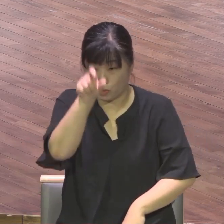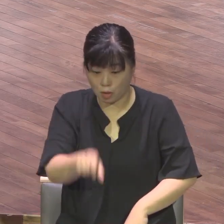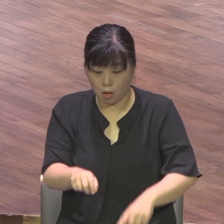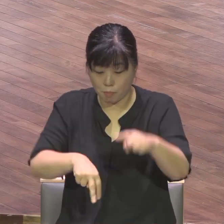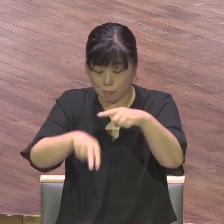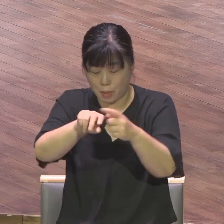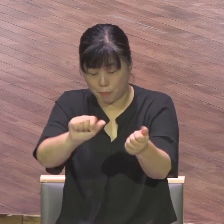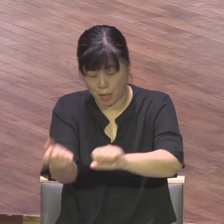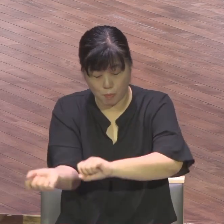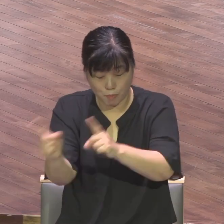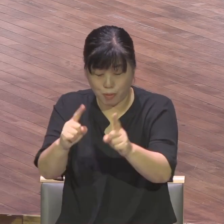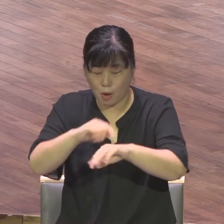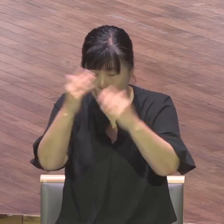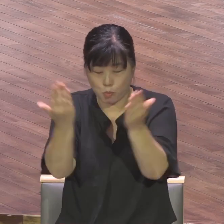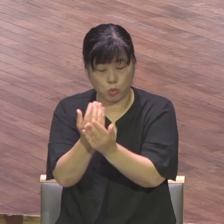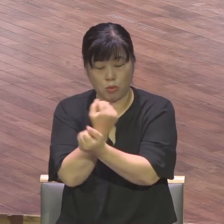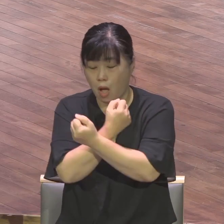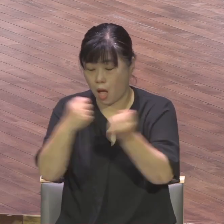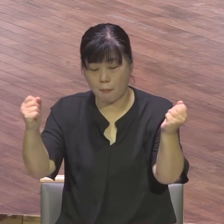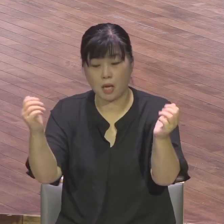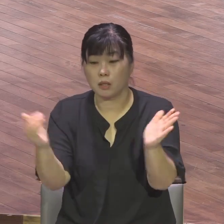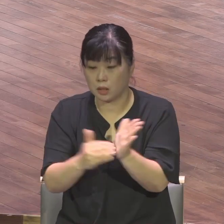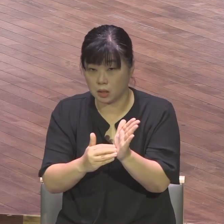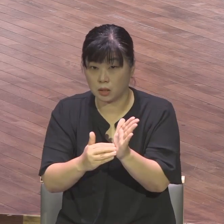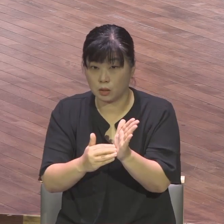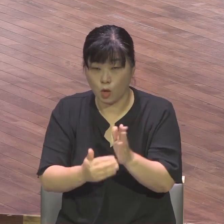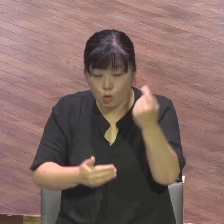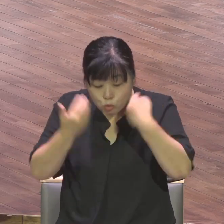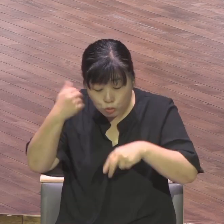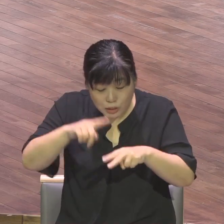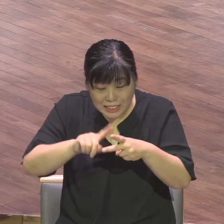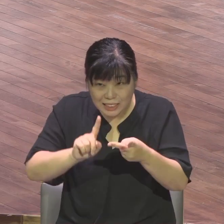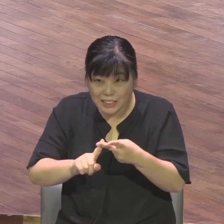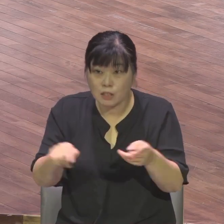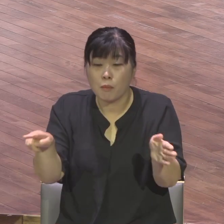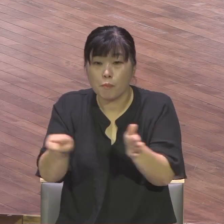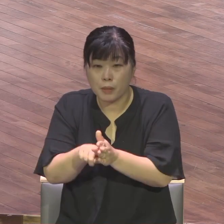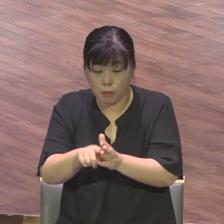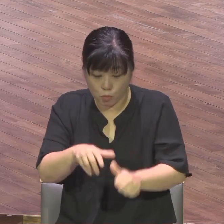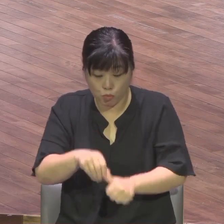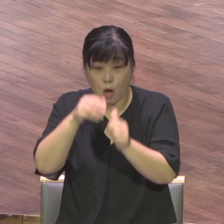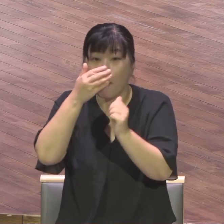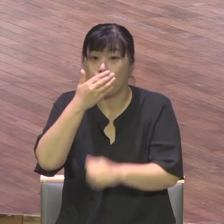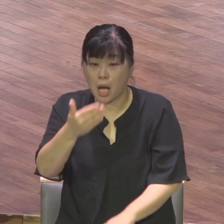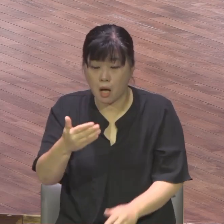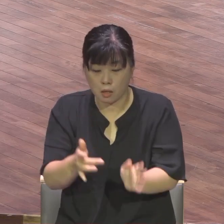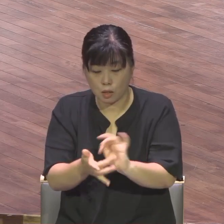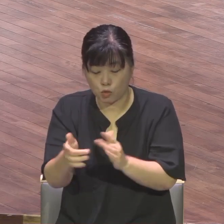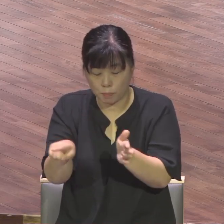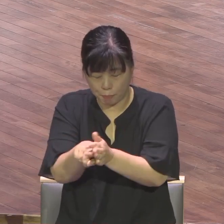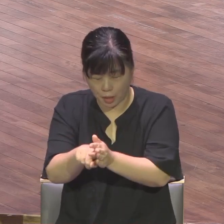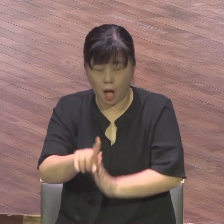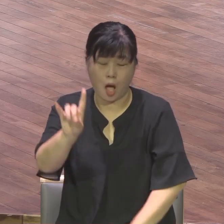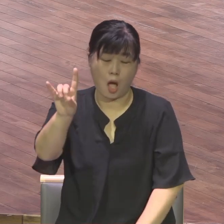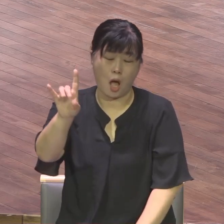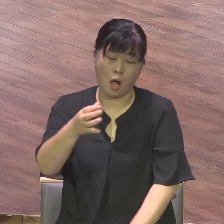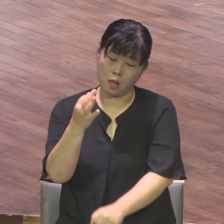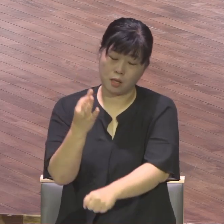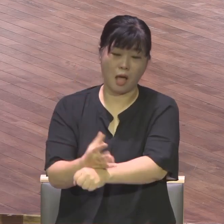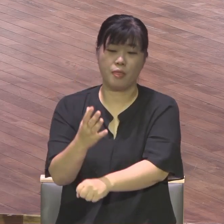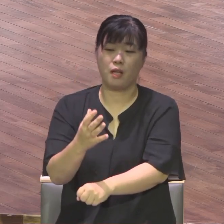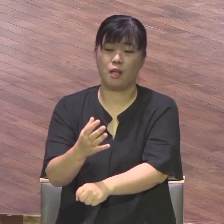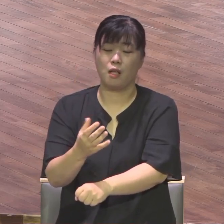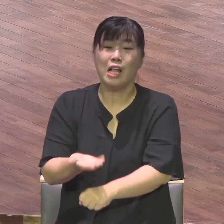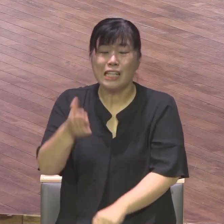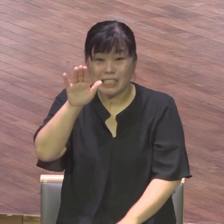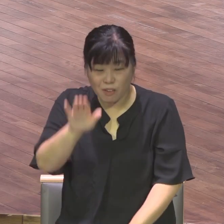끝내버렸습니다. 완성시켜버렸어요, 이제는. 그래서 누구든지 이제는 아주 심플하게 예수만 믿으면 구원받는다.